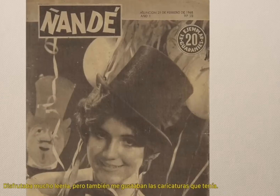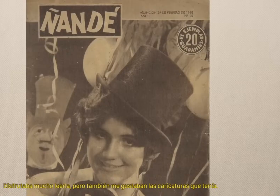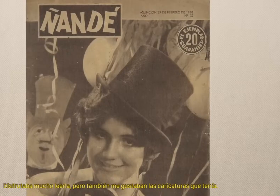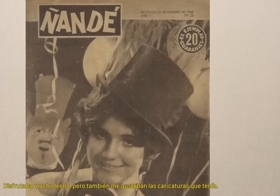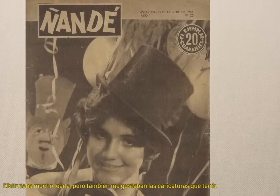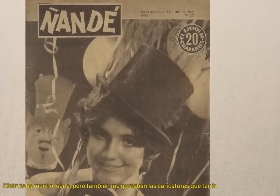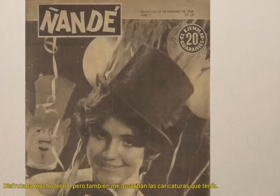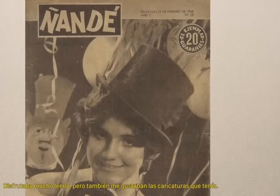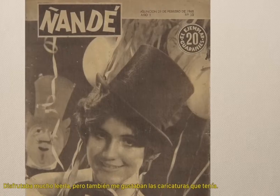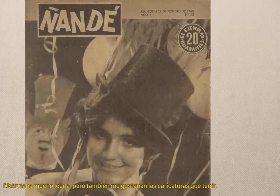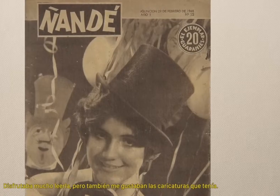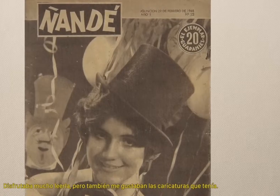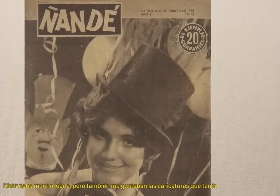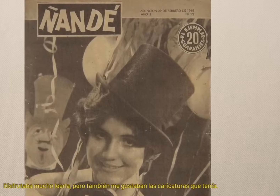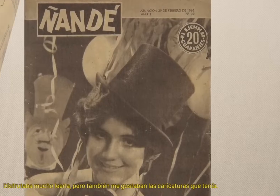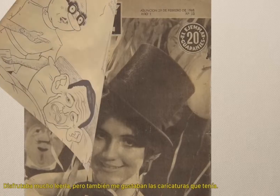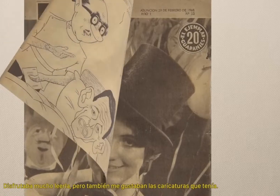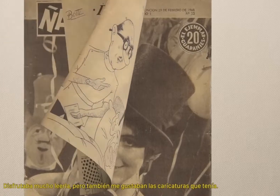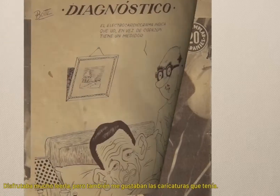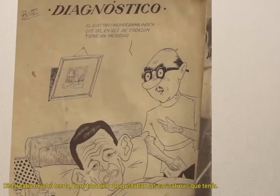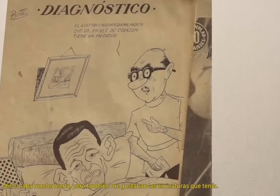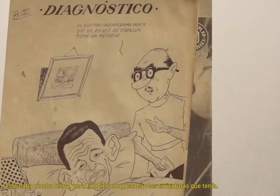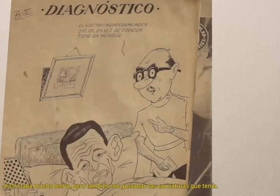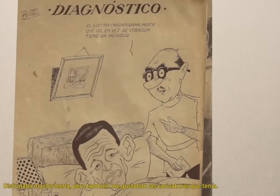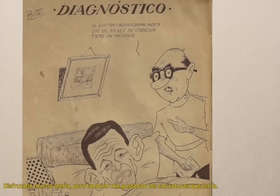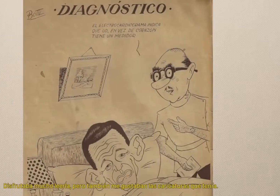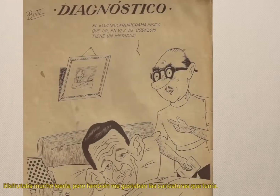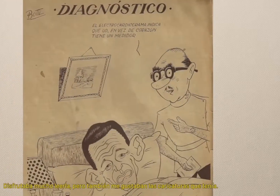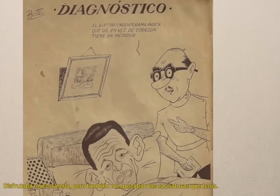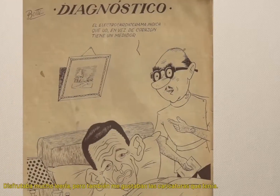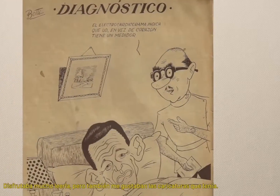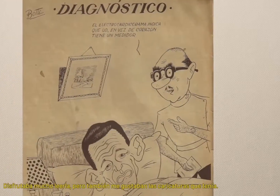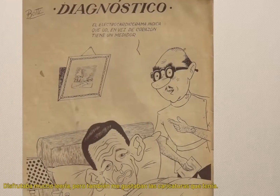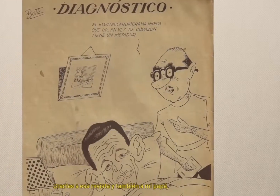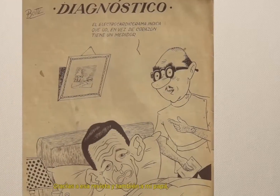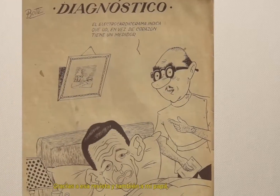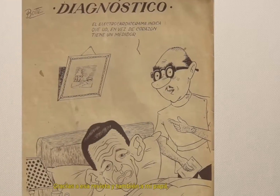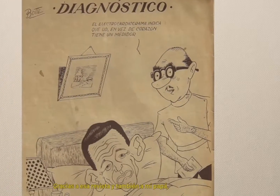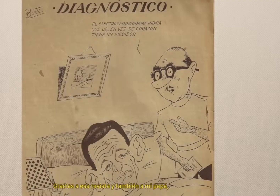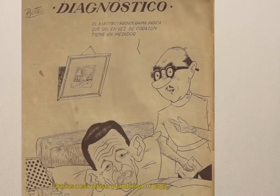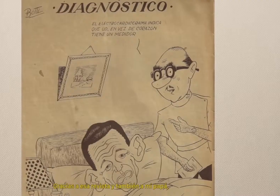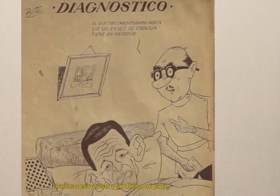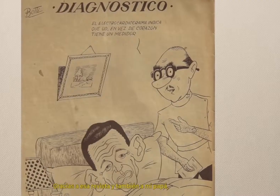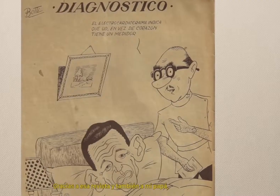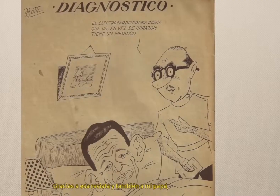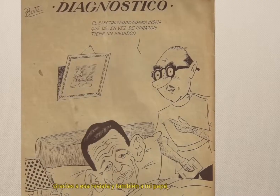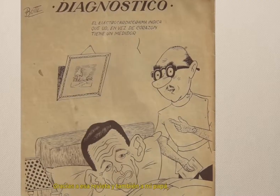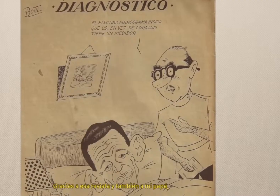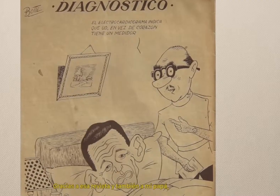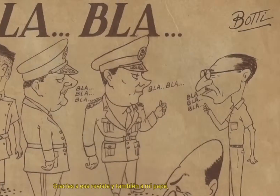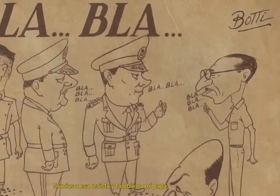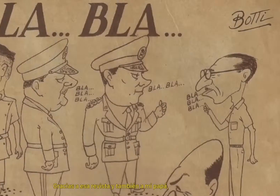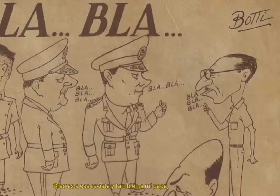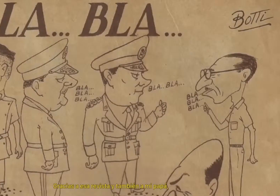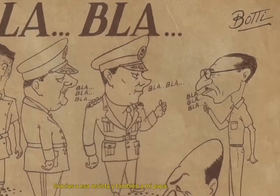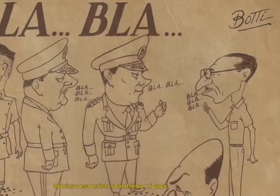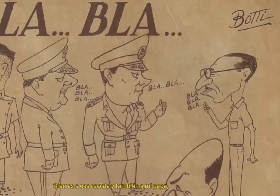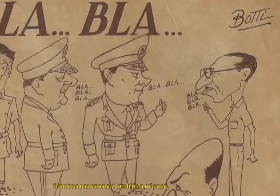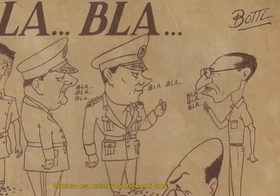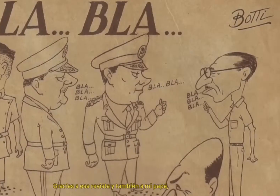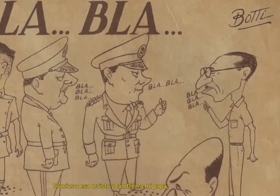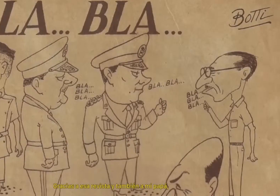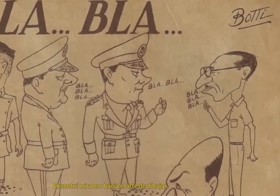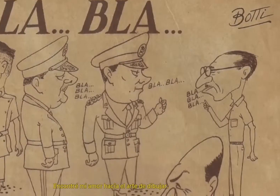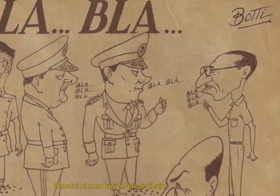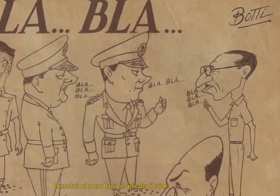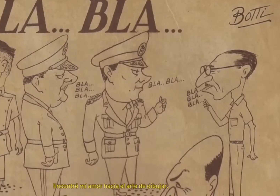Disfrutaba mucho leerla, pero también me gustaban las caricaturas que tenía. Gracias a esa revista y también a mi